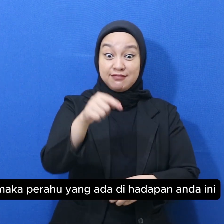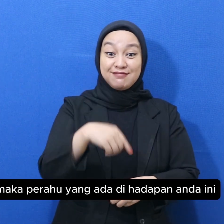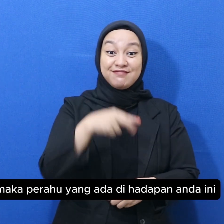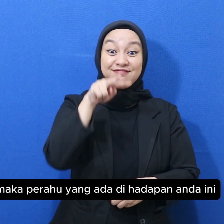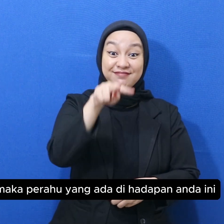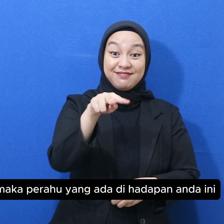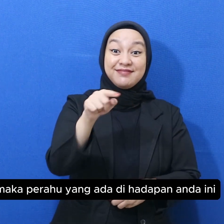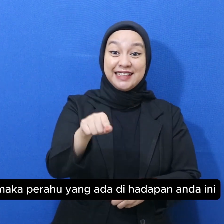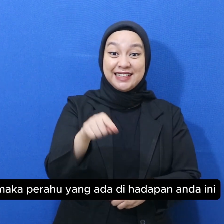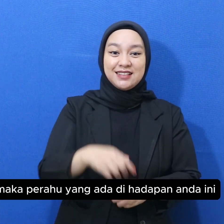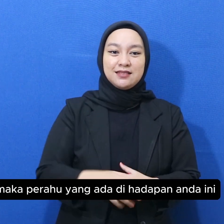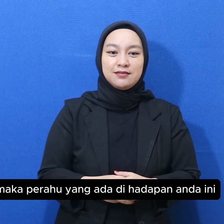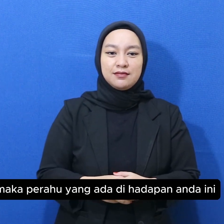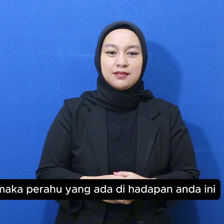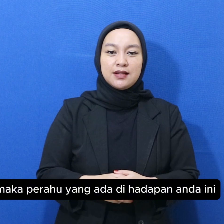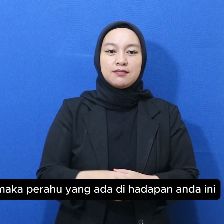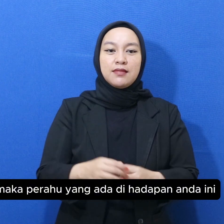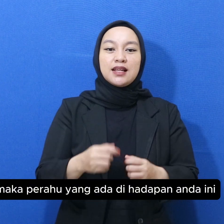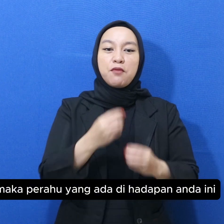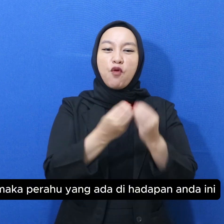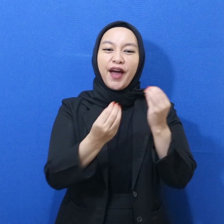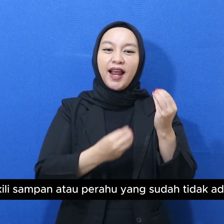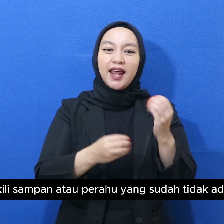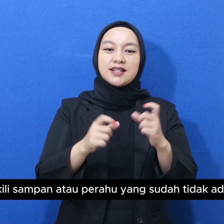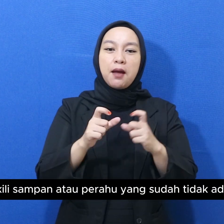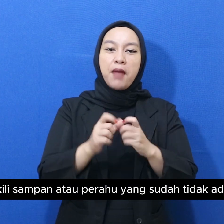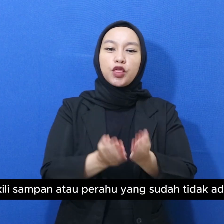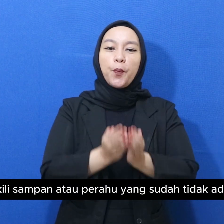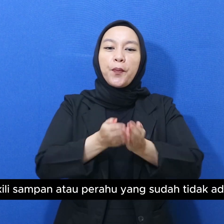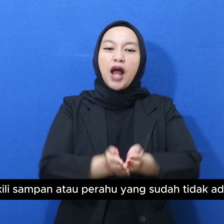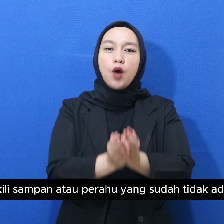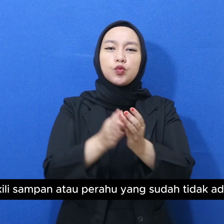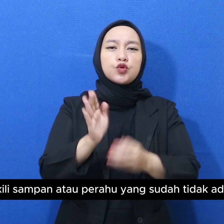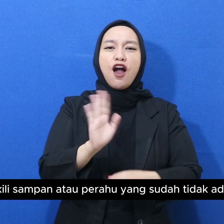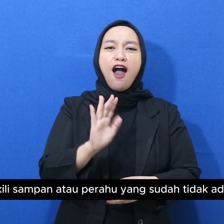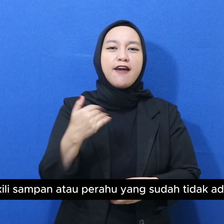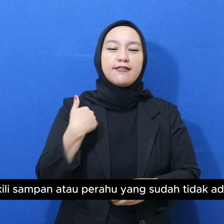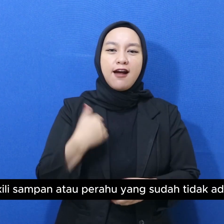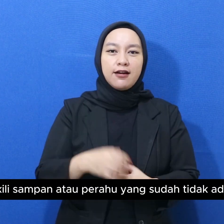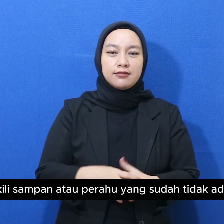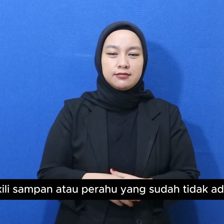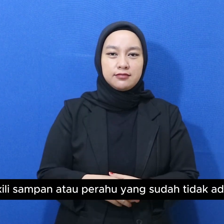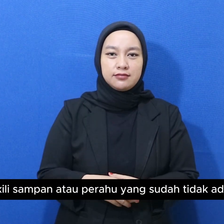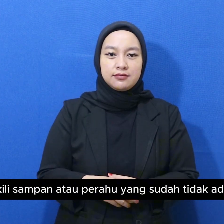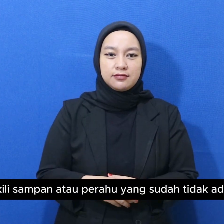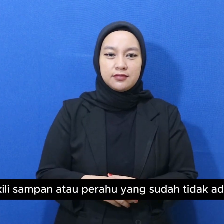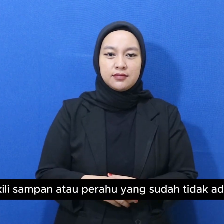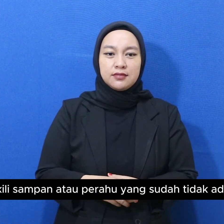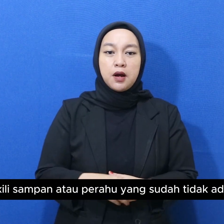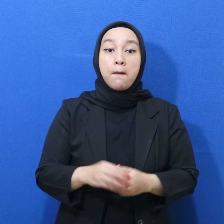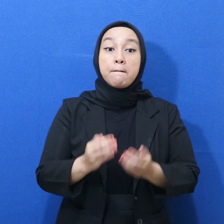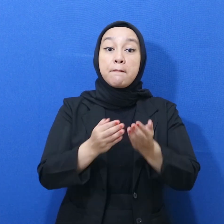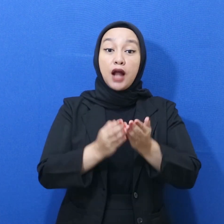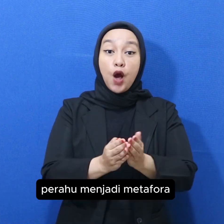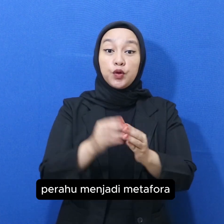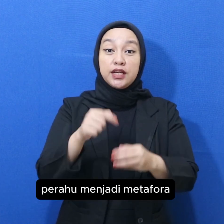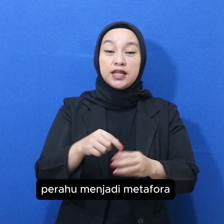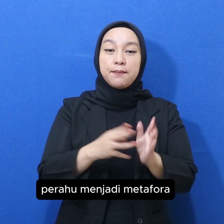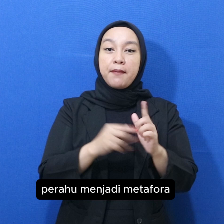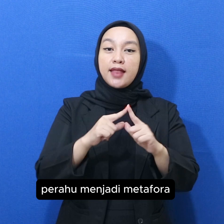hadapan Anda ini mewakili sampan atau perahu yang sudah tidak ada itu. Perahu menjadi